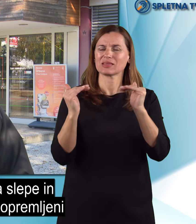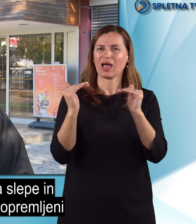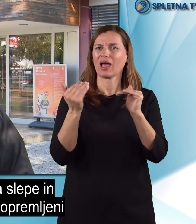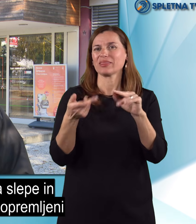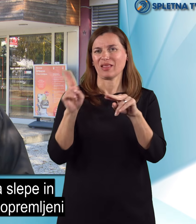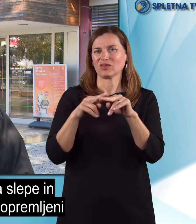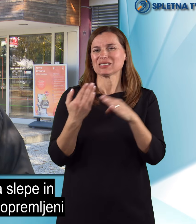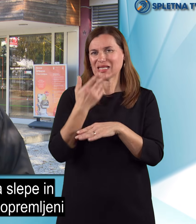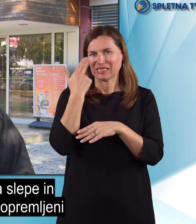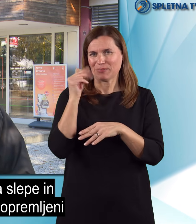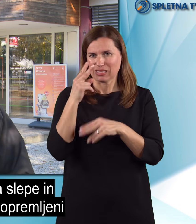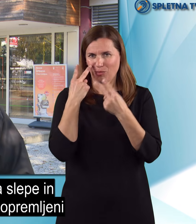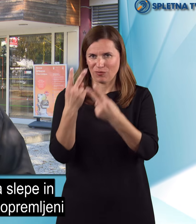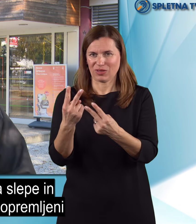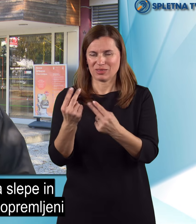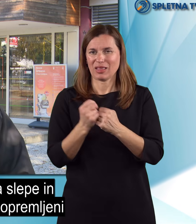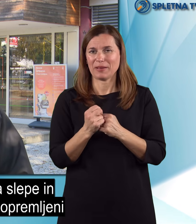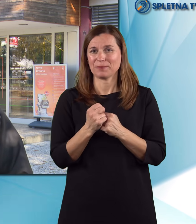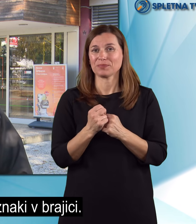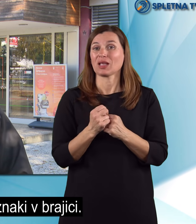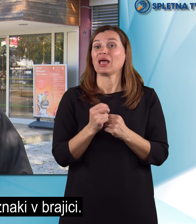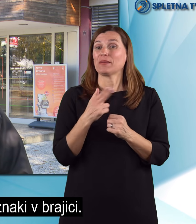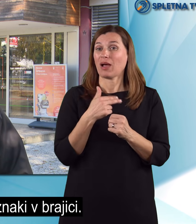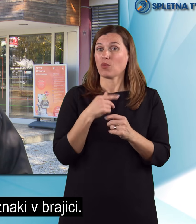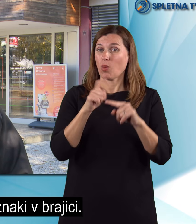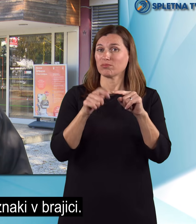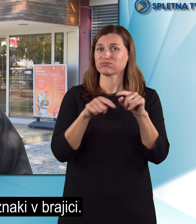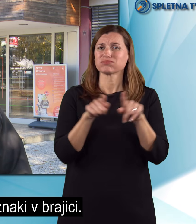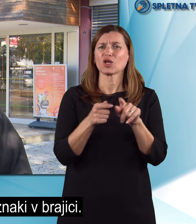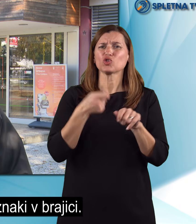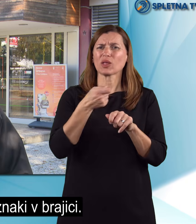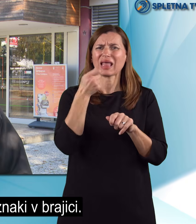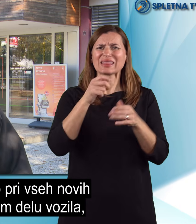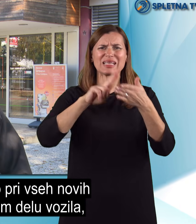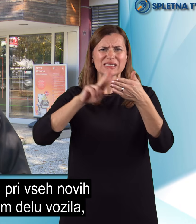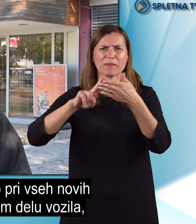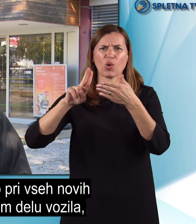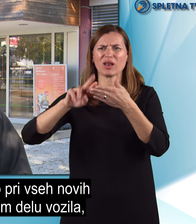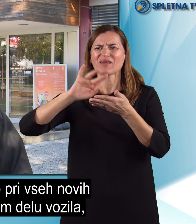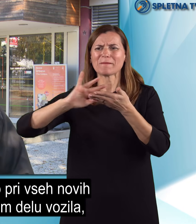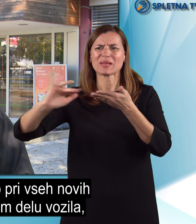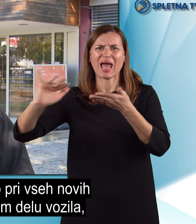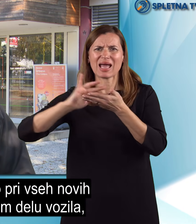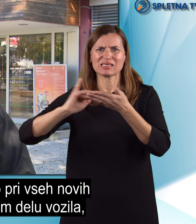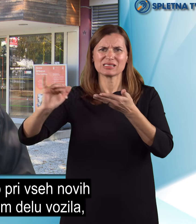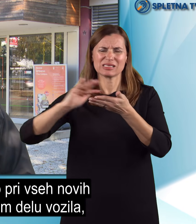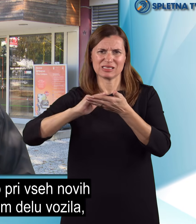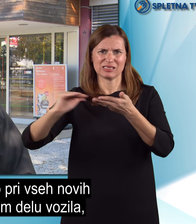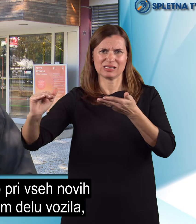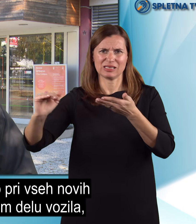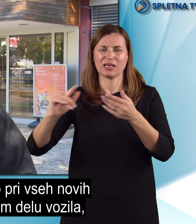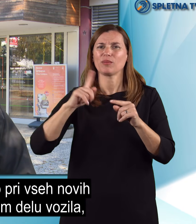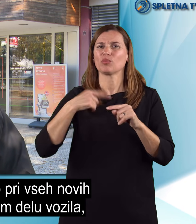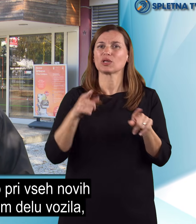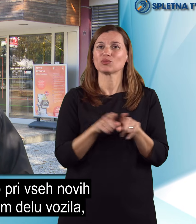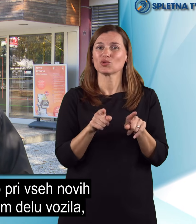predvsem za slepe in slabovidne. So opremljeni tudi z dodatnimi simboli v brajici oziroma s temi znaki. Potem